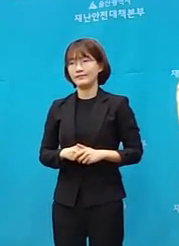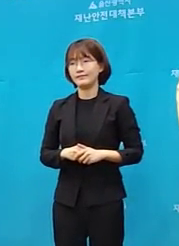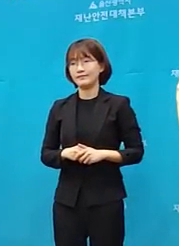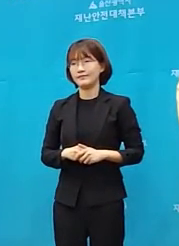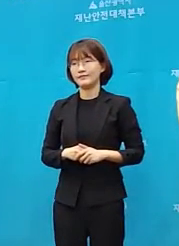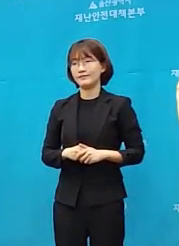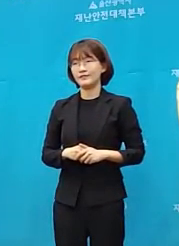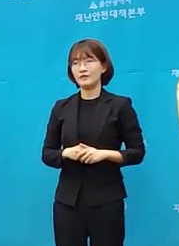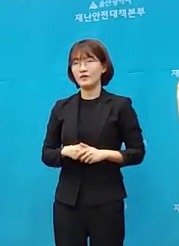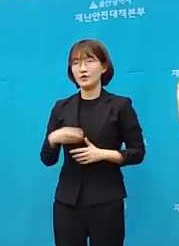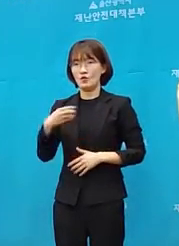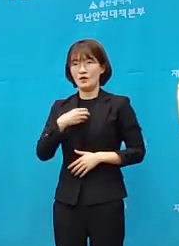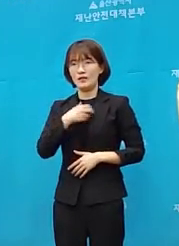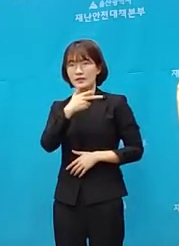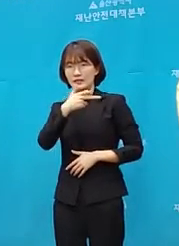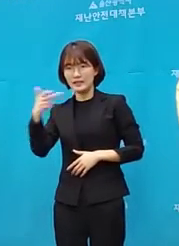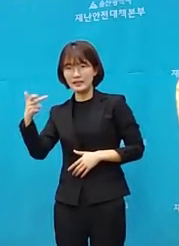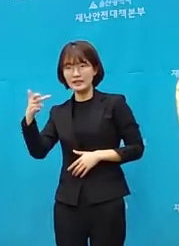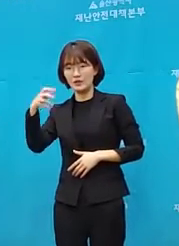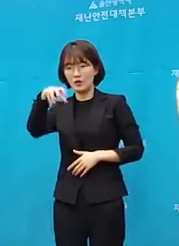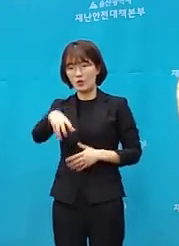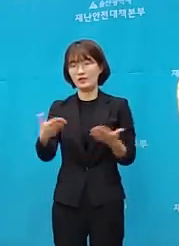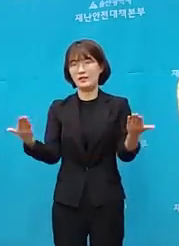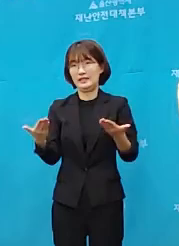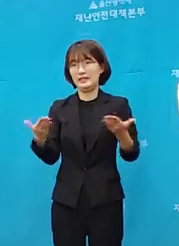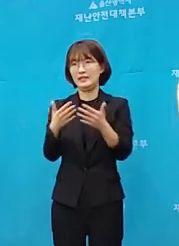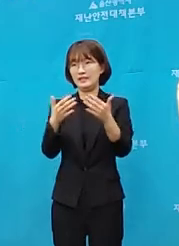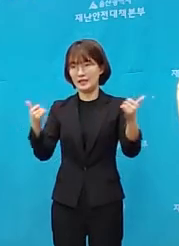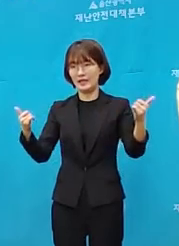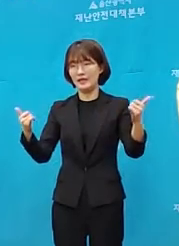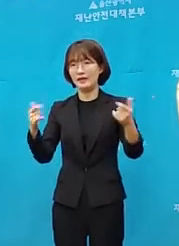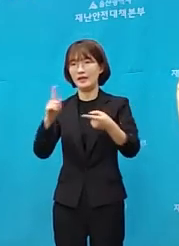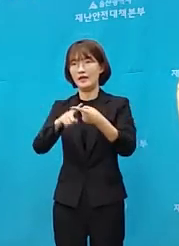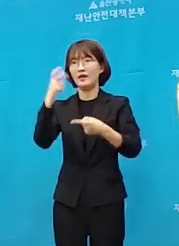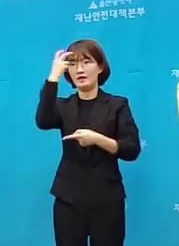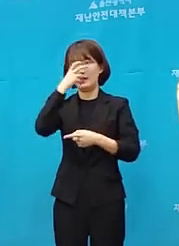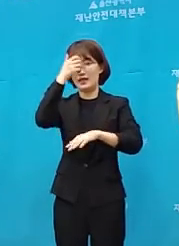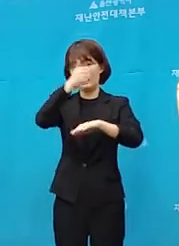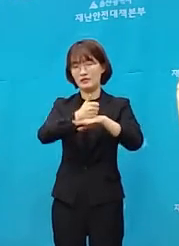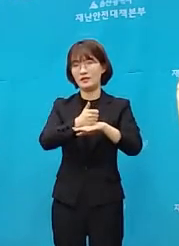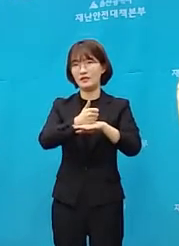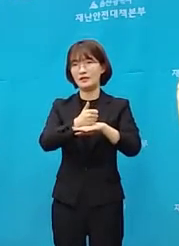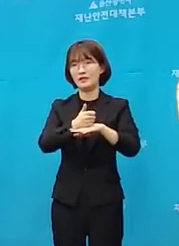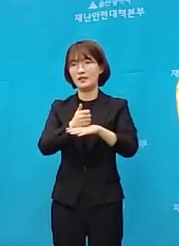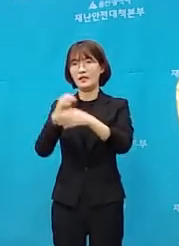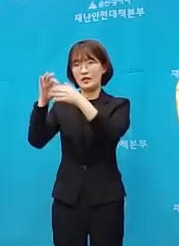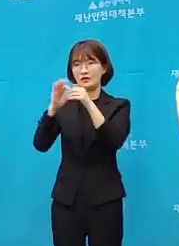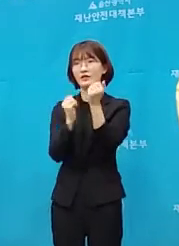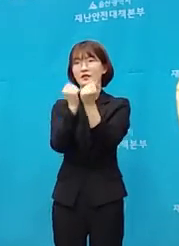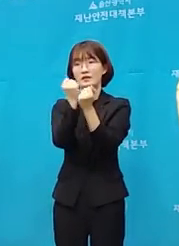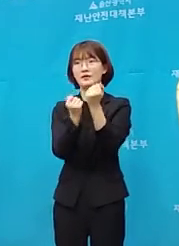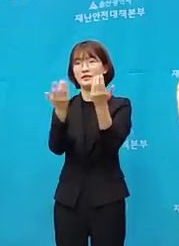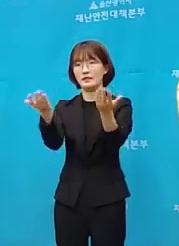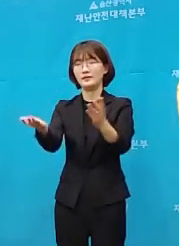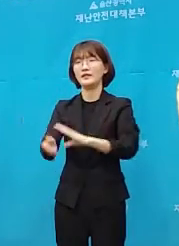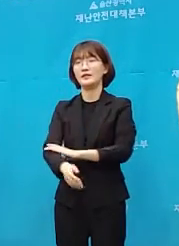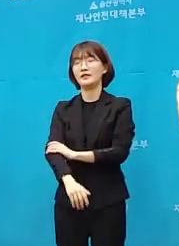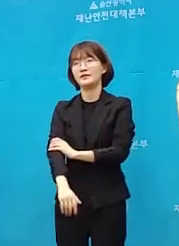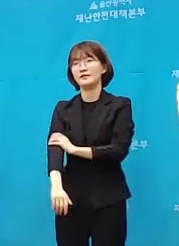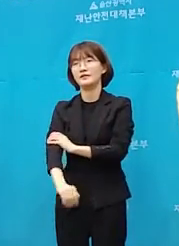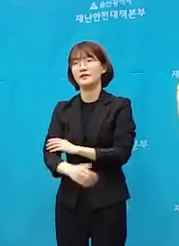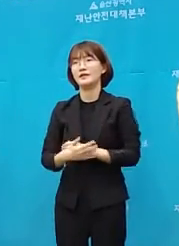7페이지입니다. 고위험군 집중종사자 조치사항은 유동철 국진무구중책과장님께서 계속해서 상세히 설명해